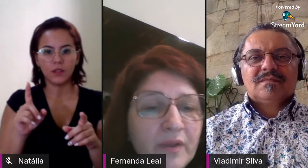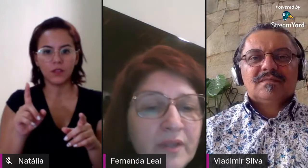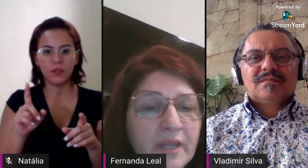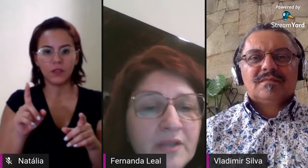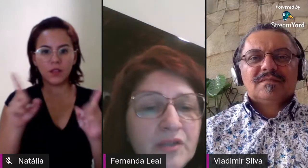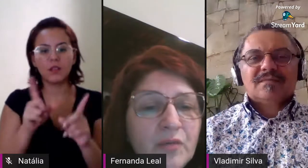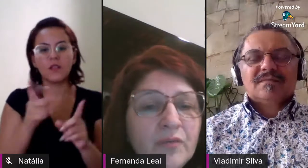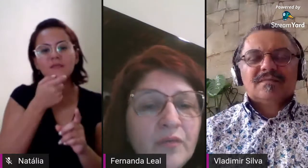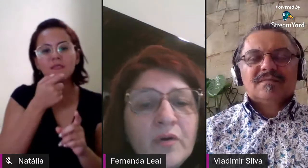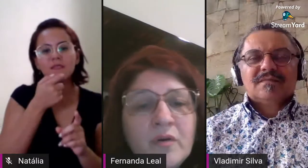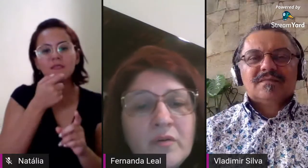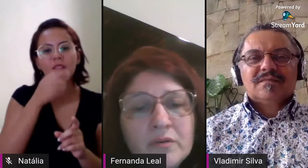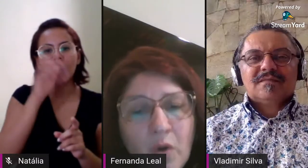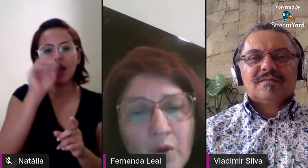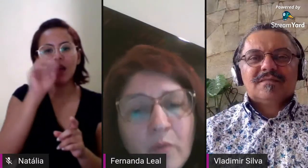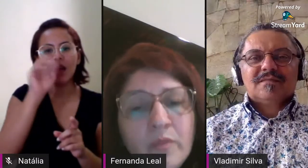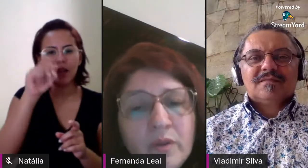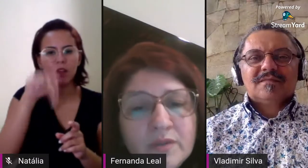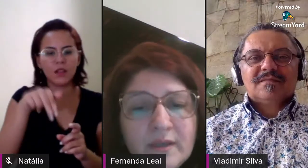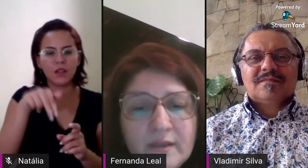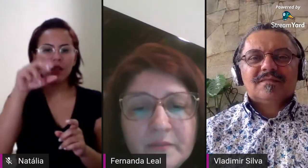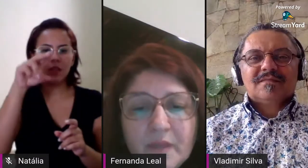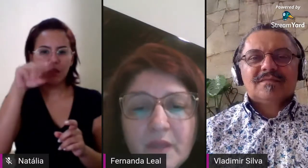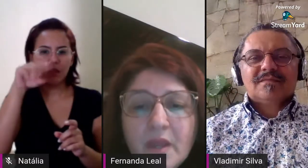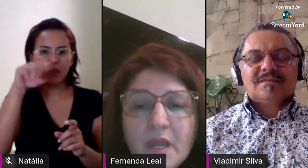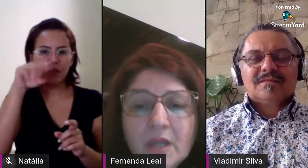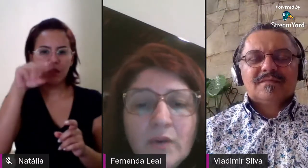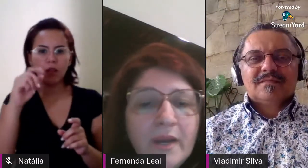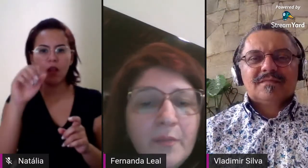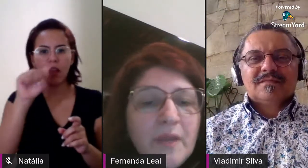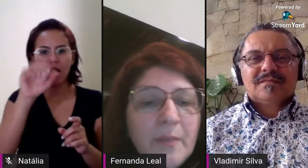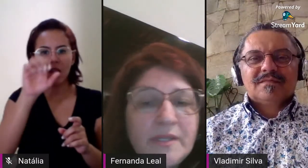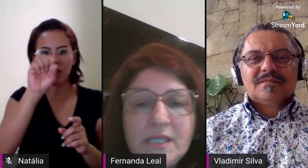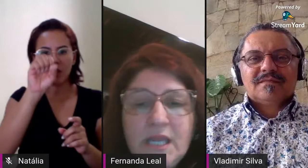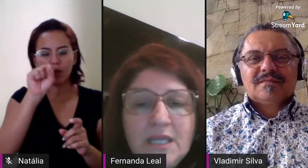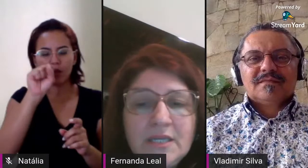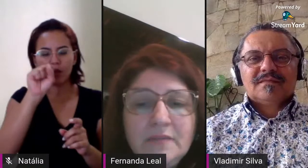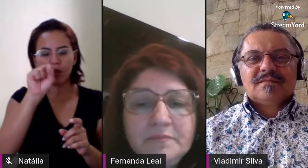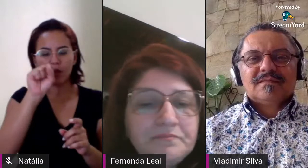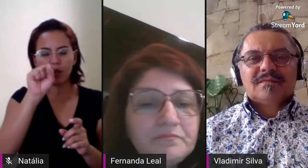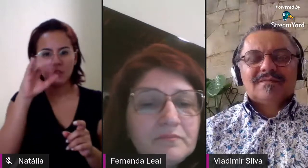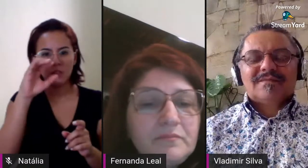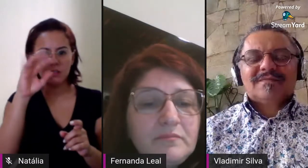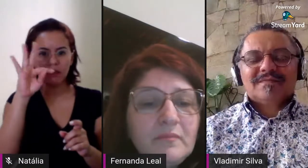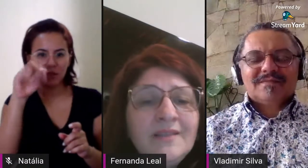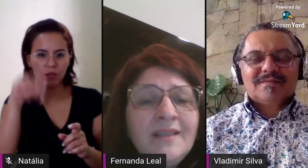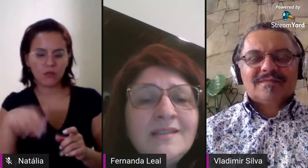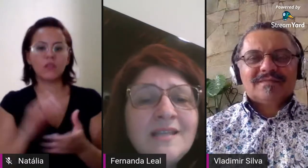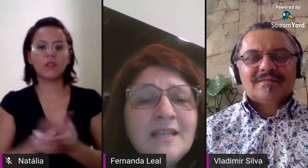International Federation for Choral Music. No campo da pesquisa,